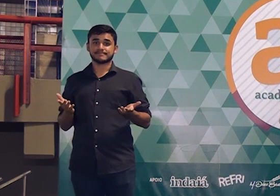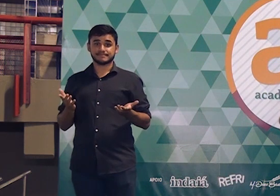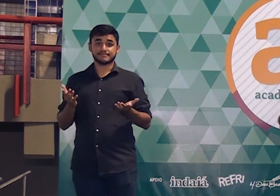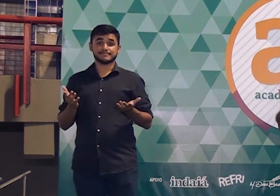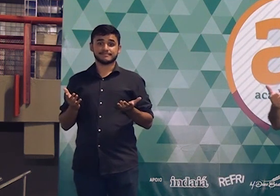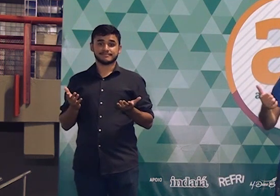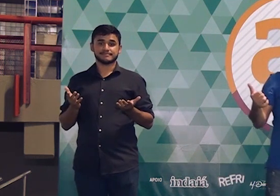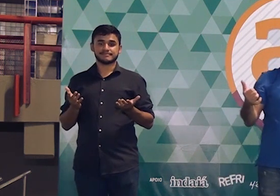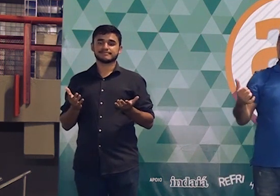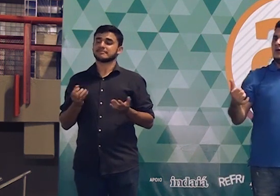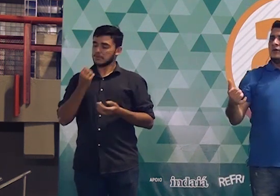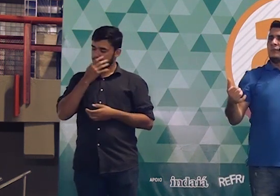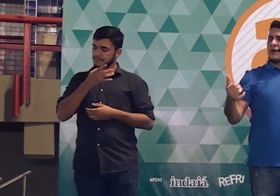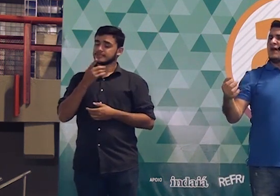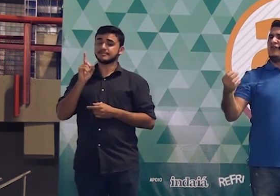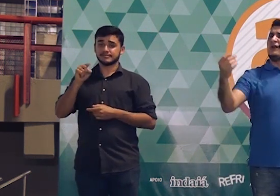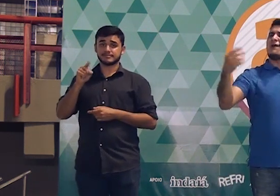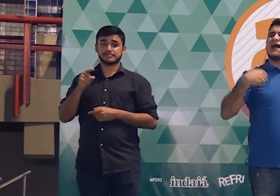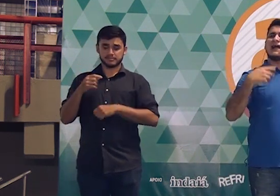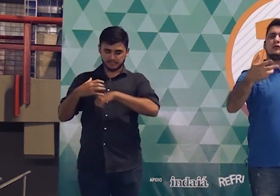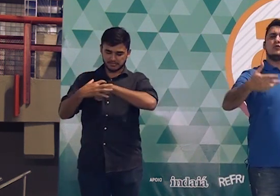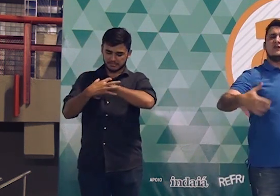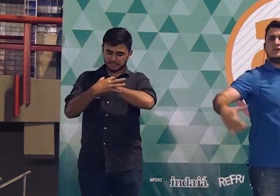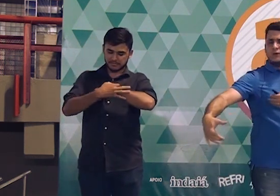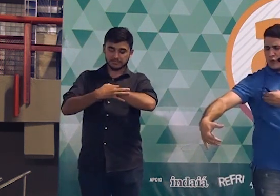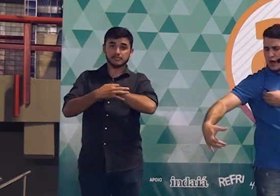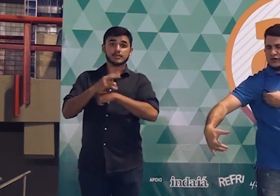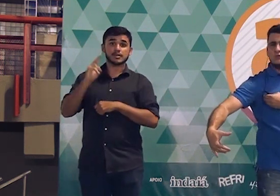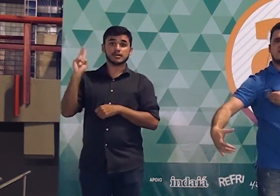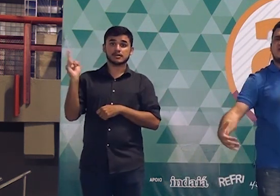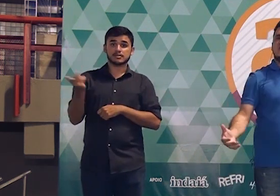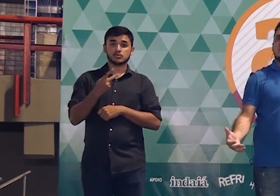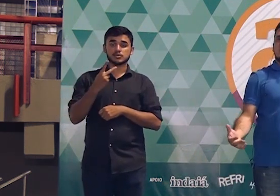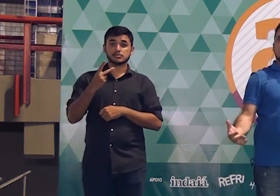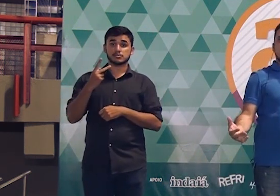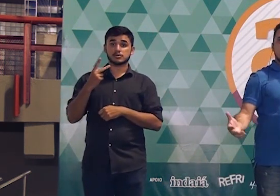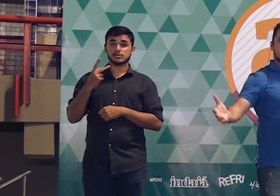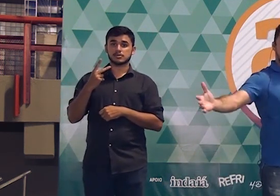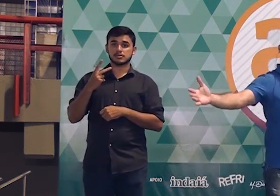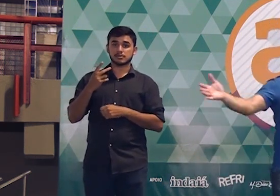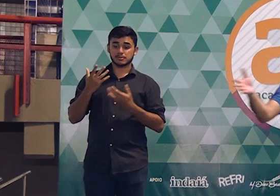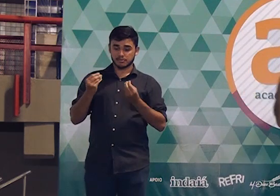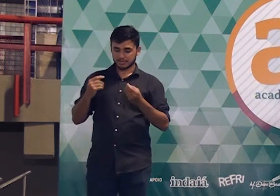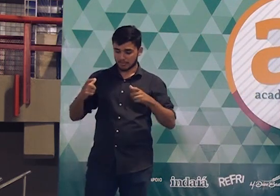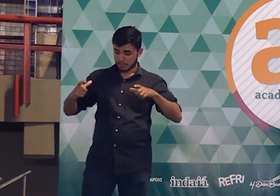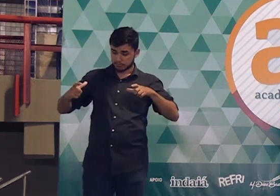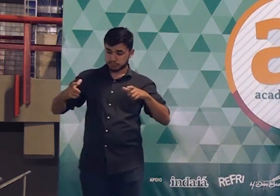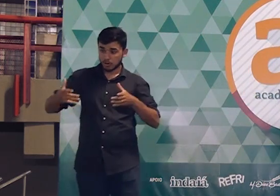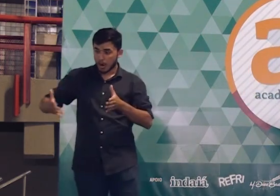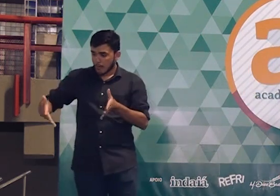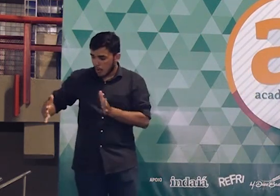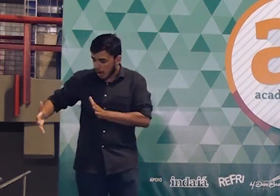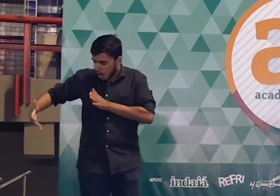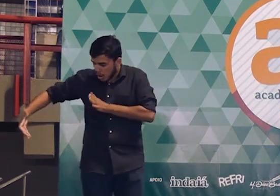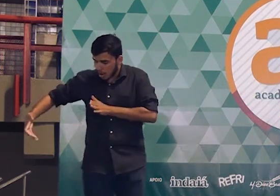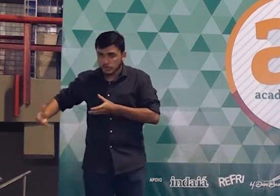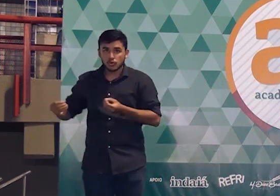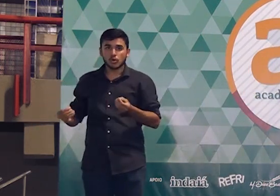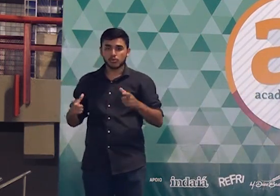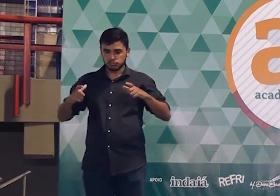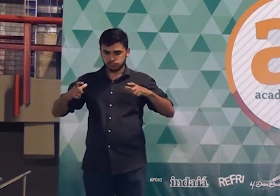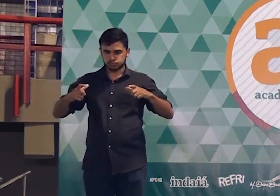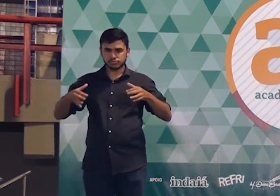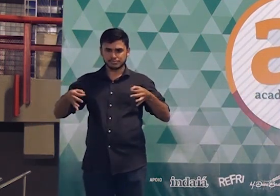ruim? Isso é bom. Porque imagina eu carregar 2.000 horas de música em vinil. Ia ser um caminhão de vinil. Não dá. Então